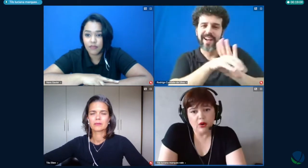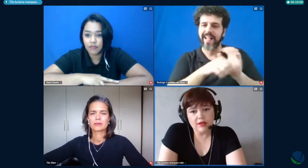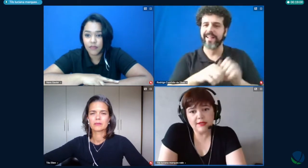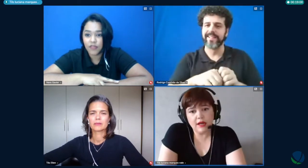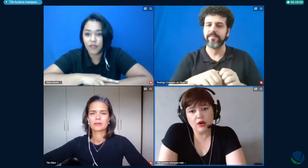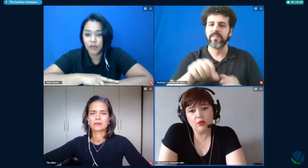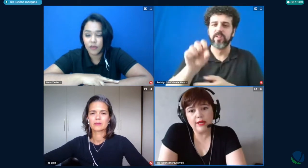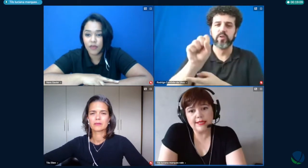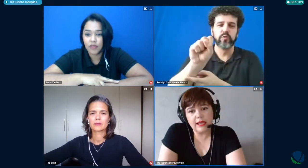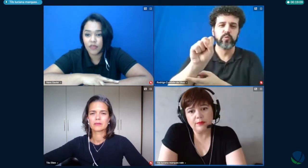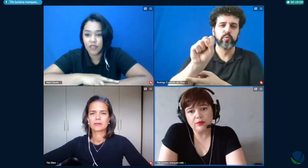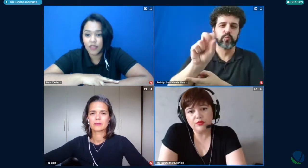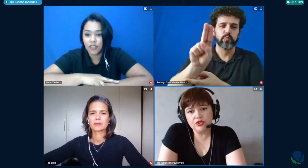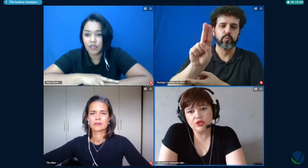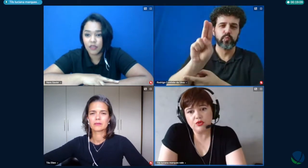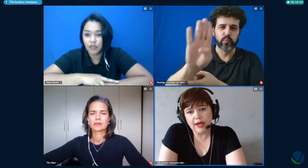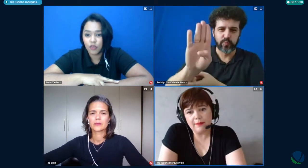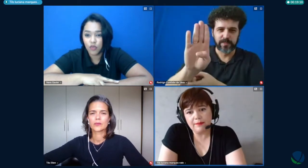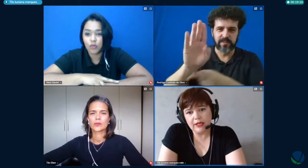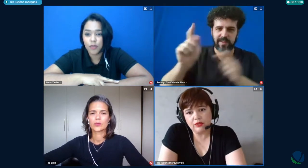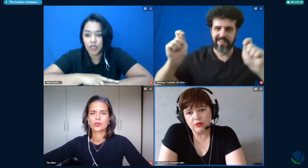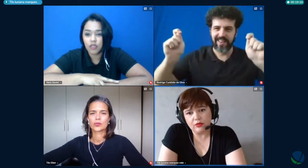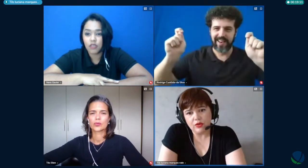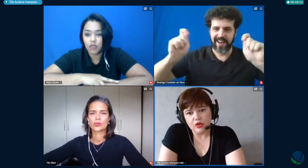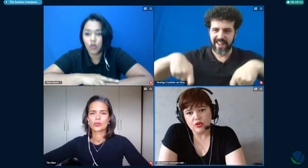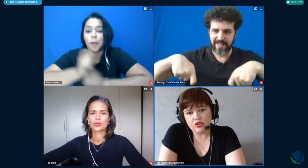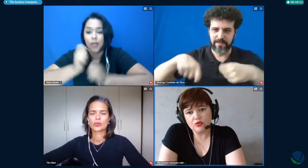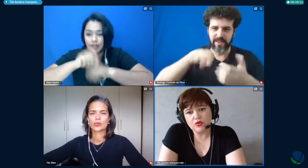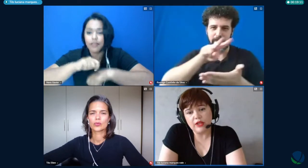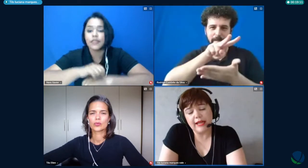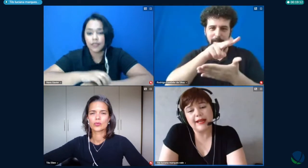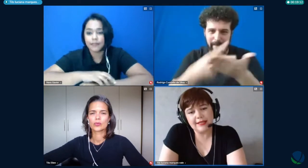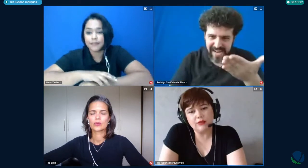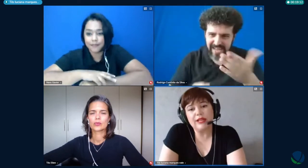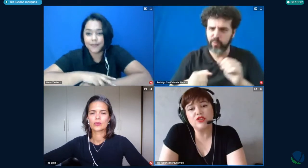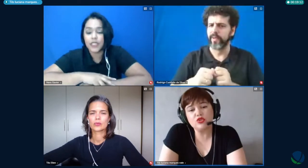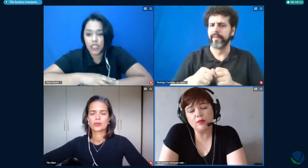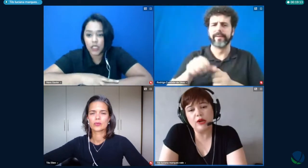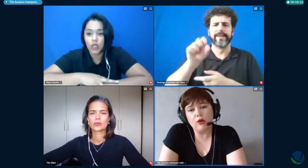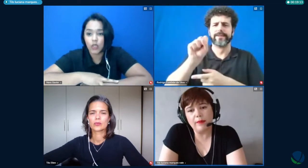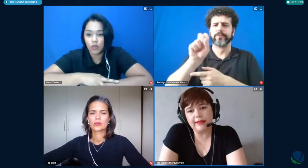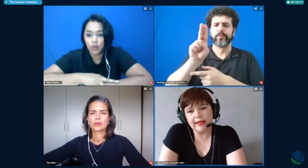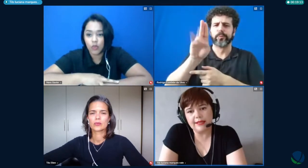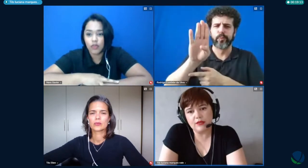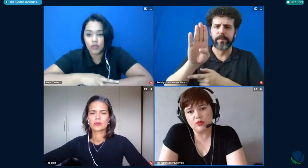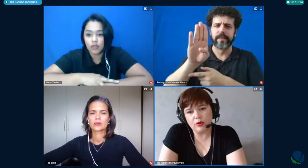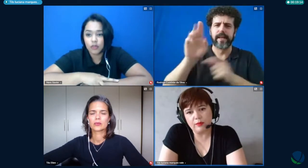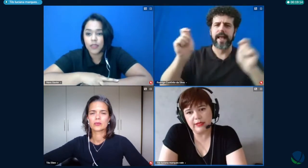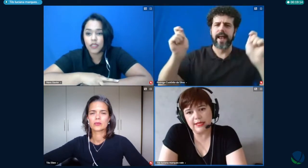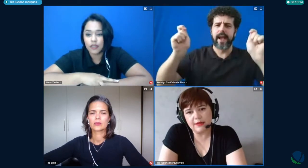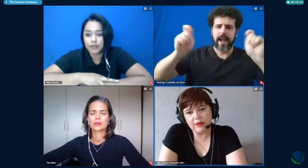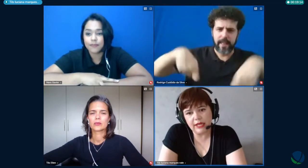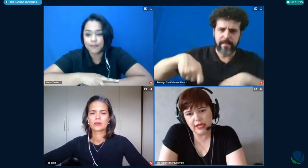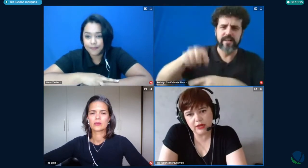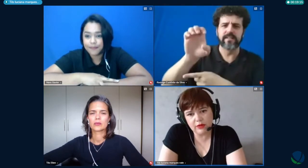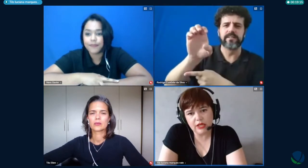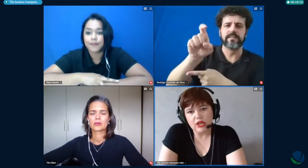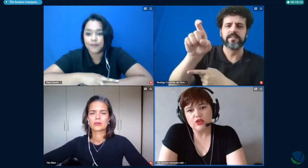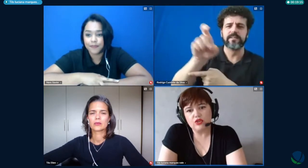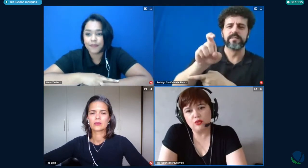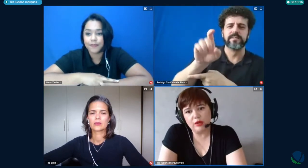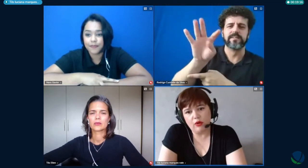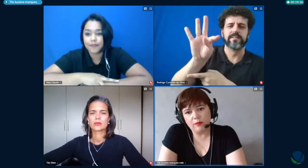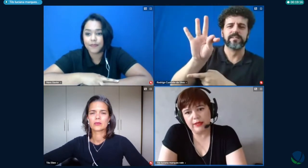você mostra o exemplo de um capítulo da questão das subcompetências, subcompetência